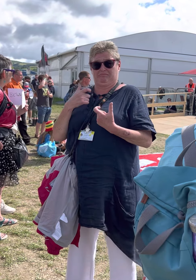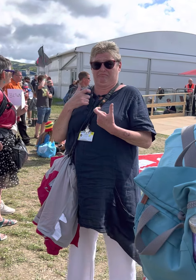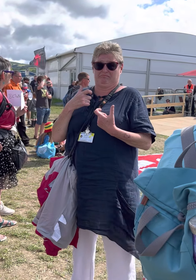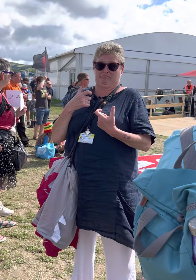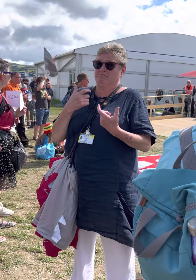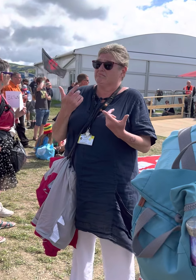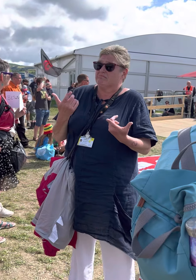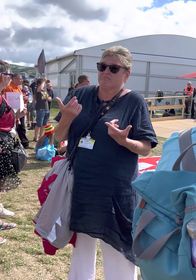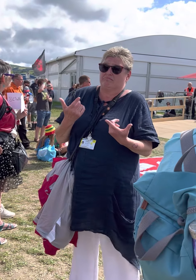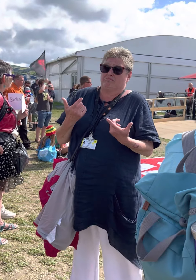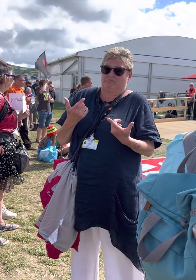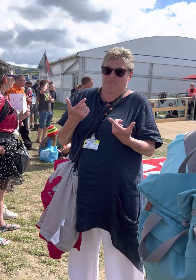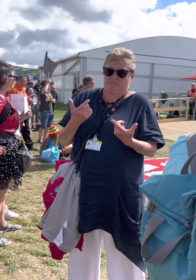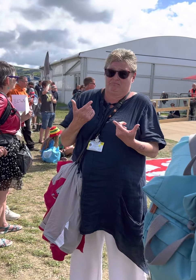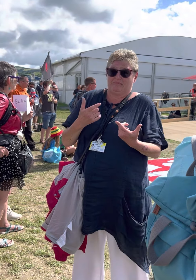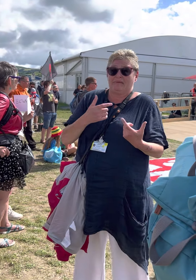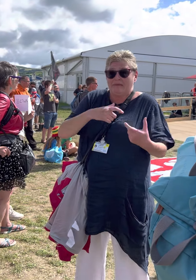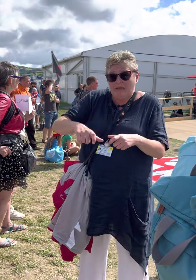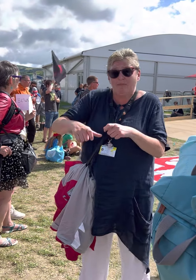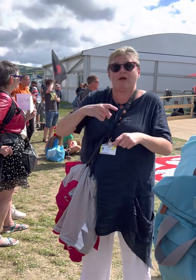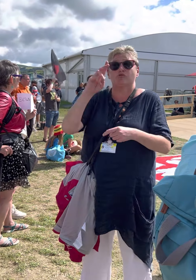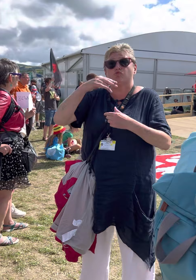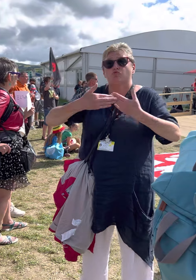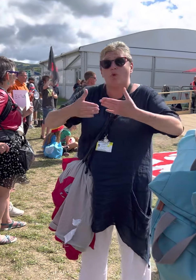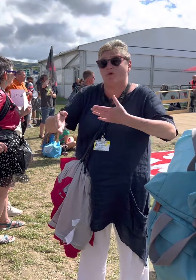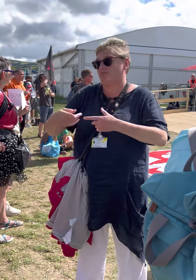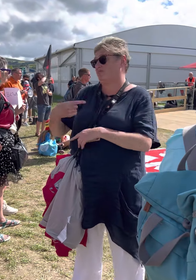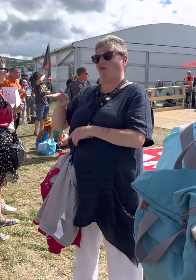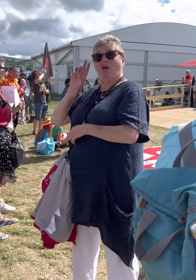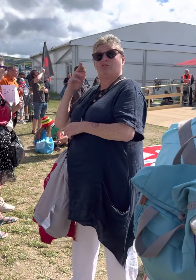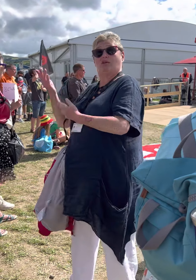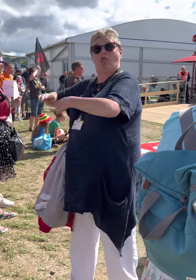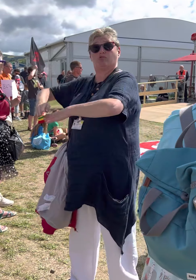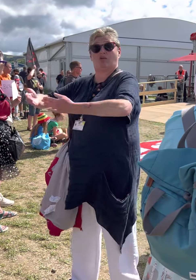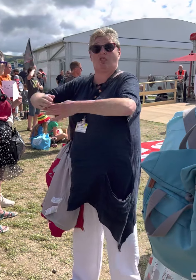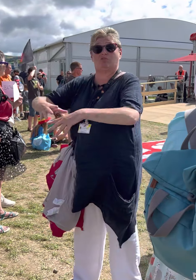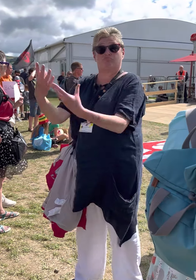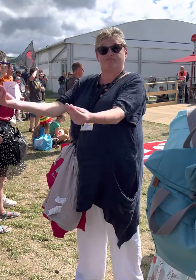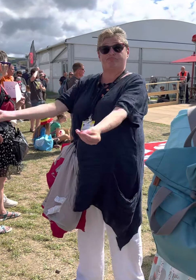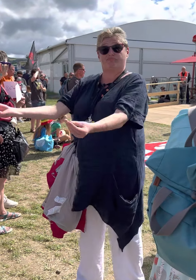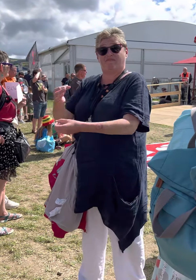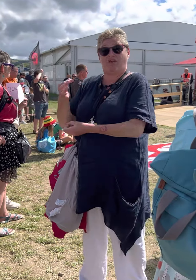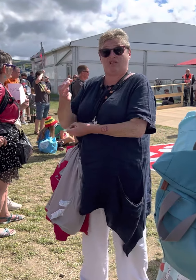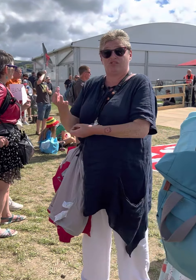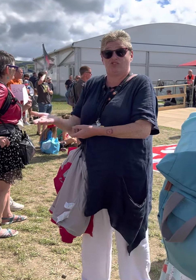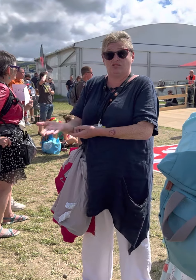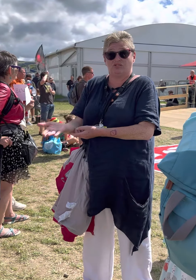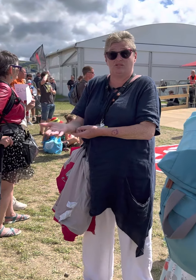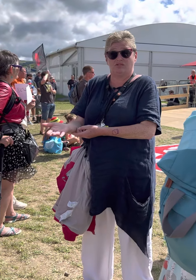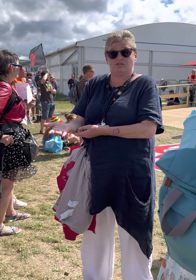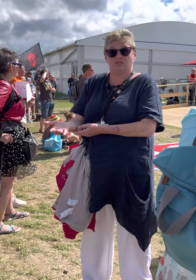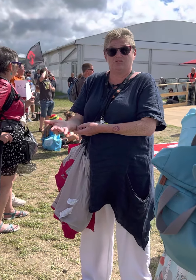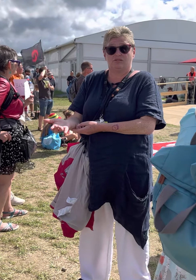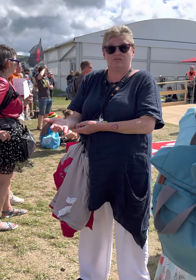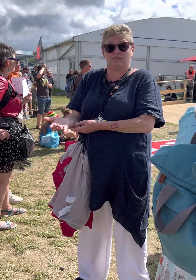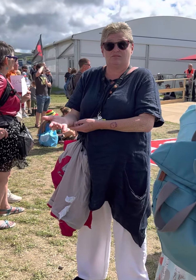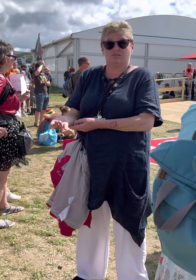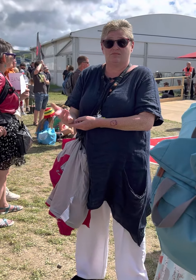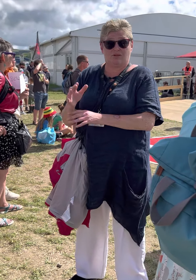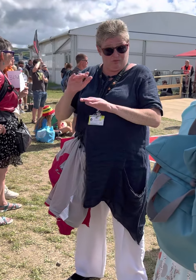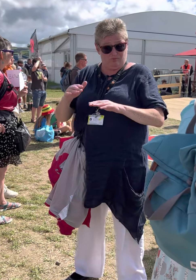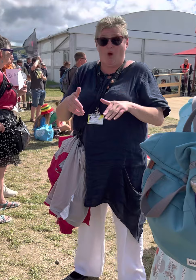mynd i gynnal yn ysgolion ni, a ni newydd glywed am ysgolion yn diflannu yn pentrefi yn trefi ni. Cynnig